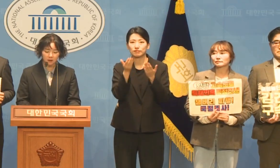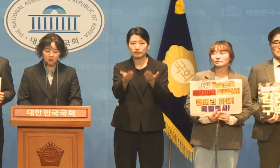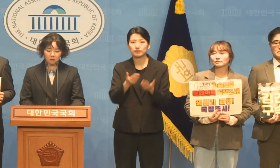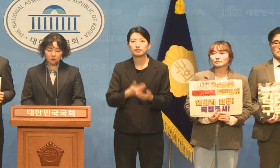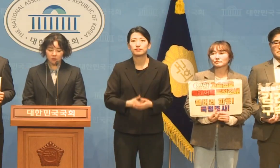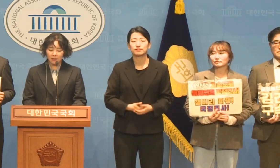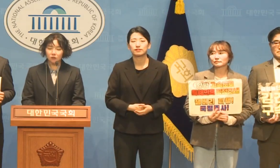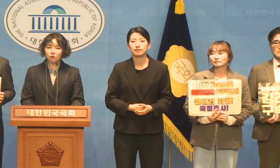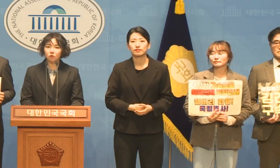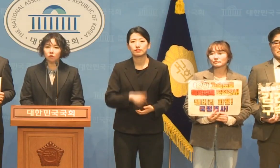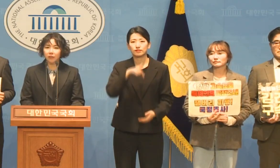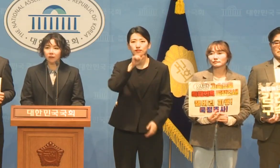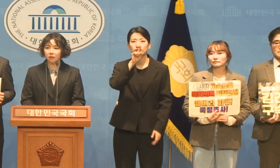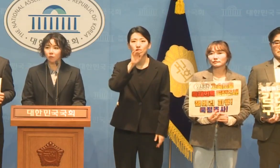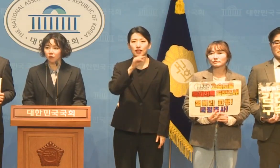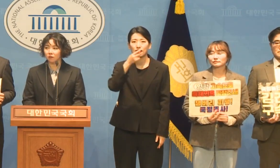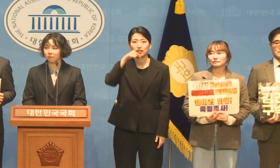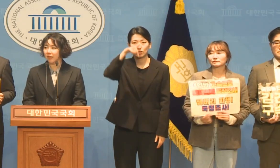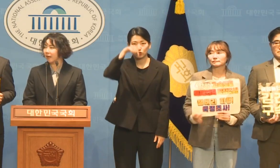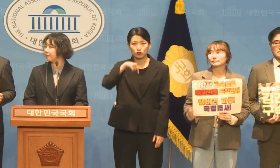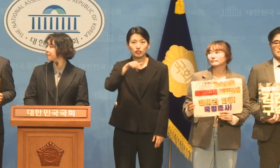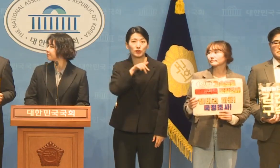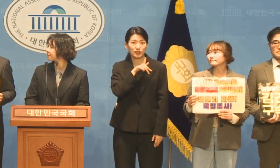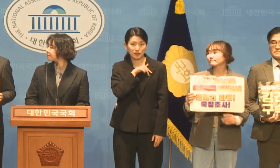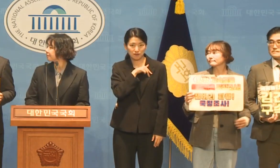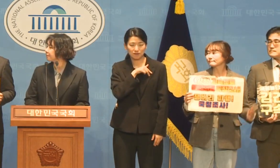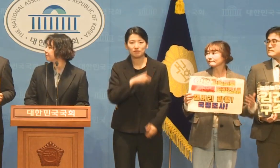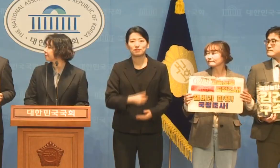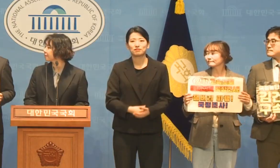시작하겠습니다. 먼저 강득구 국회의원님 오셨습니다.